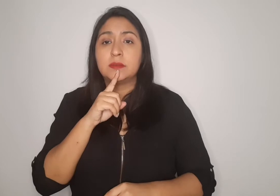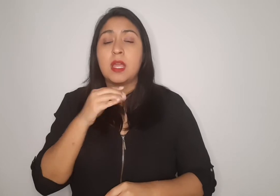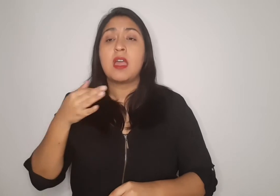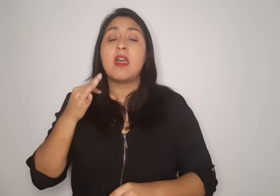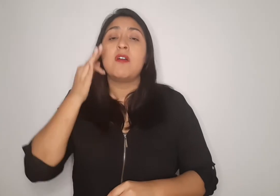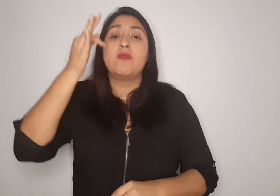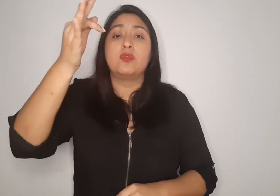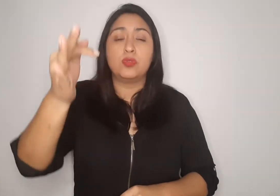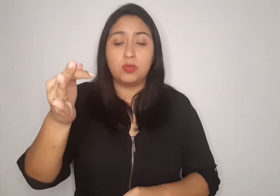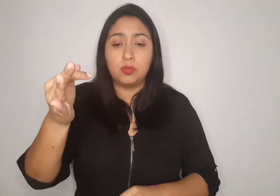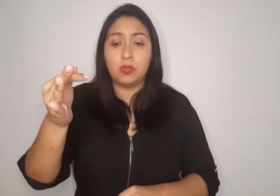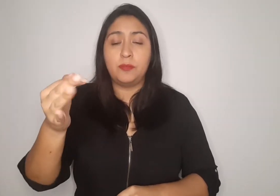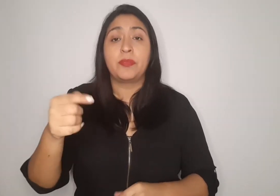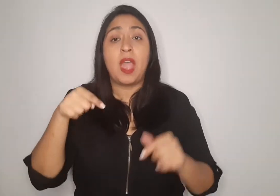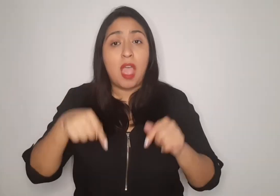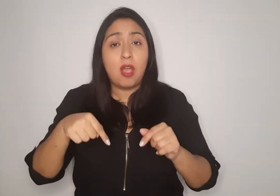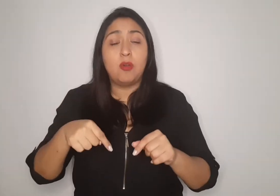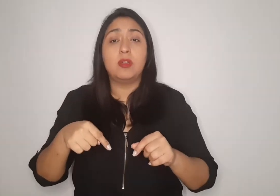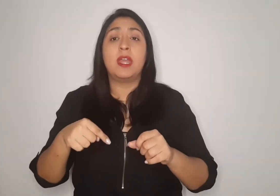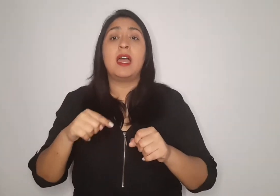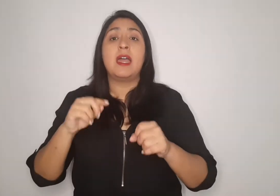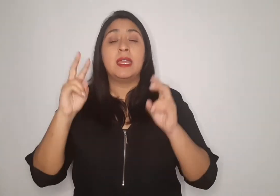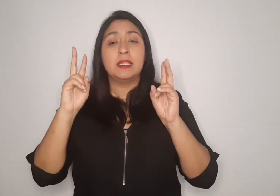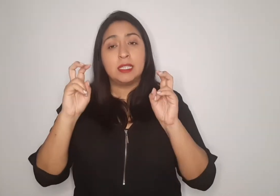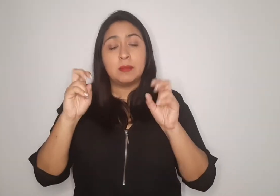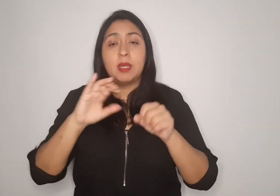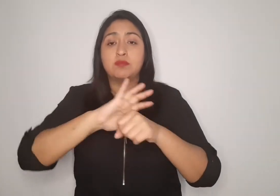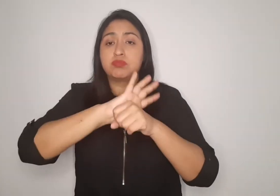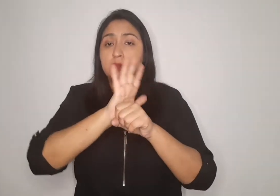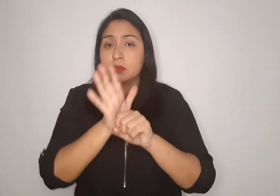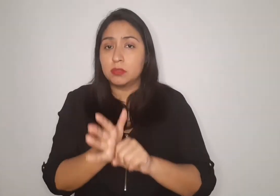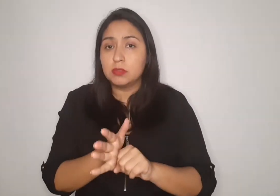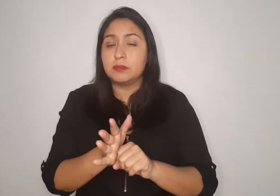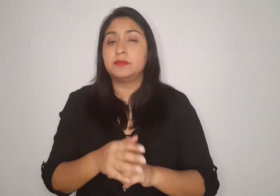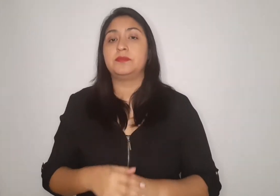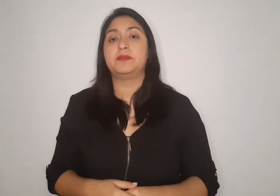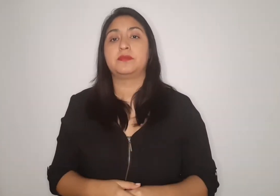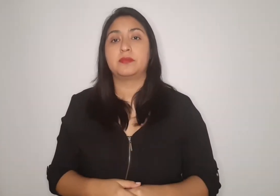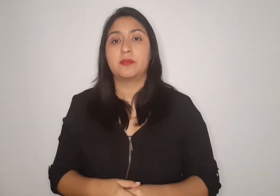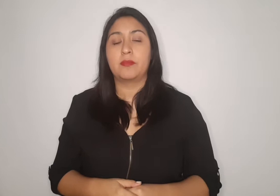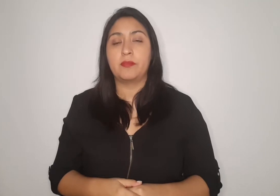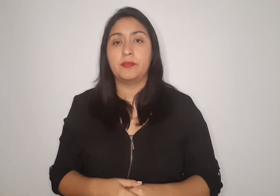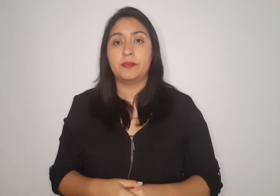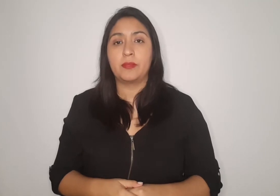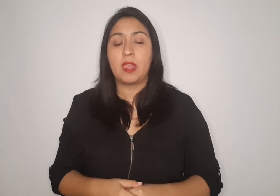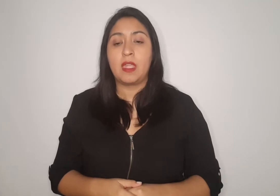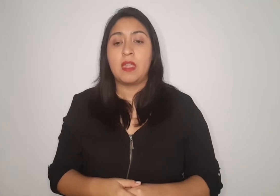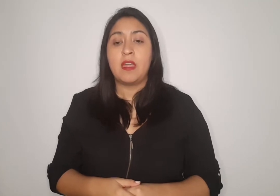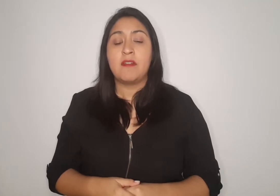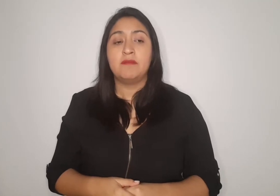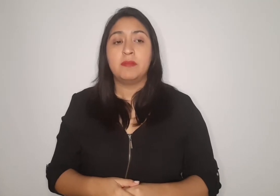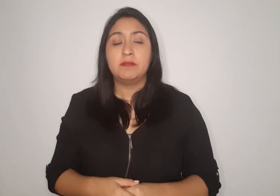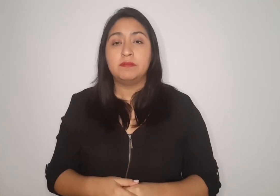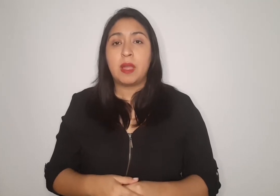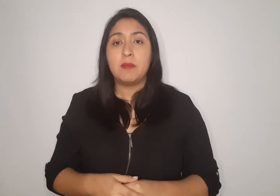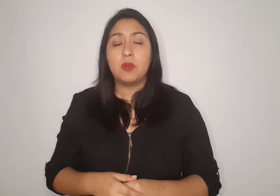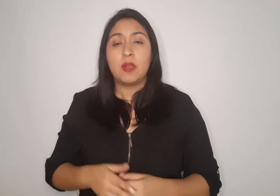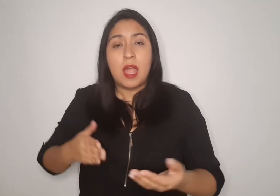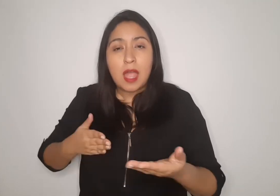producidos y creados en tiempos de pandemia del coronavirus. Bueno, vamos a recorrer entonces hacia el pasado, uno de los